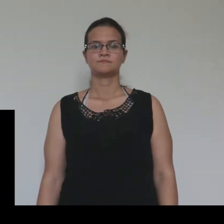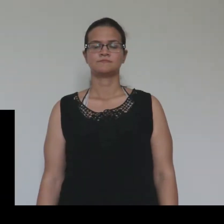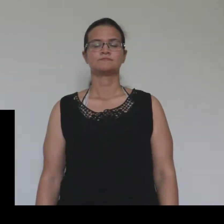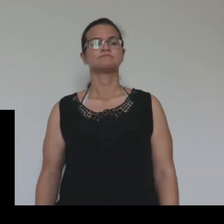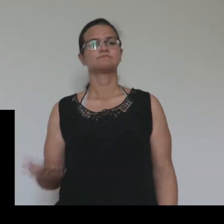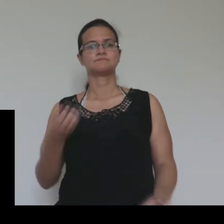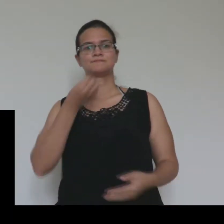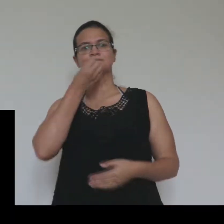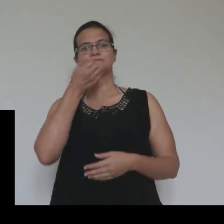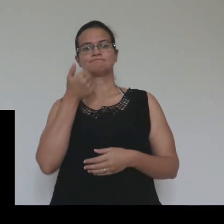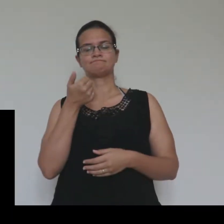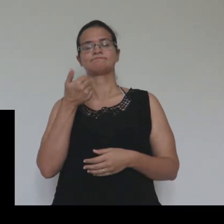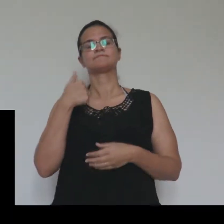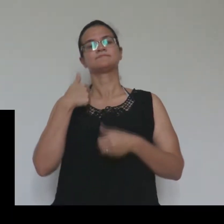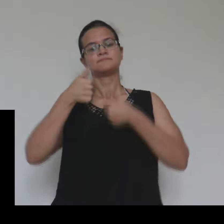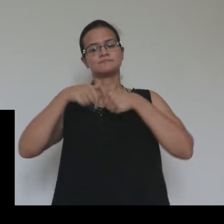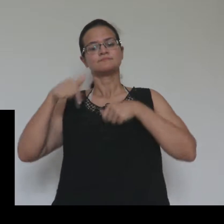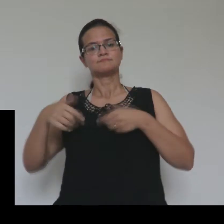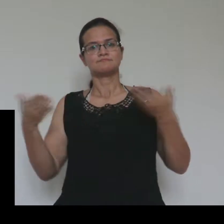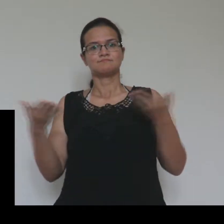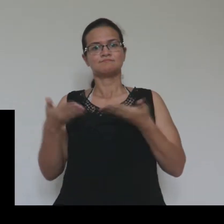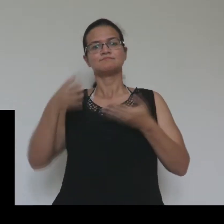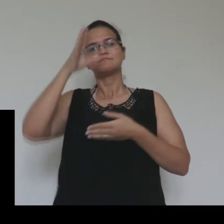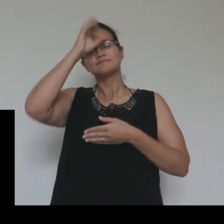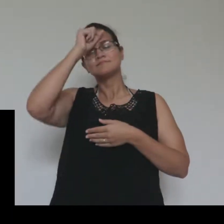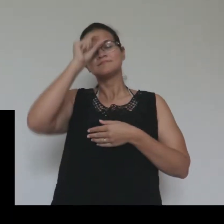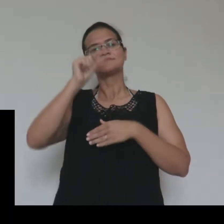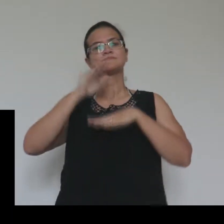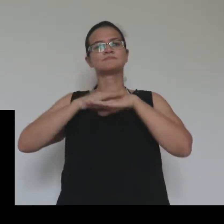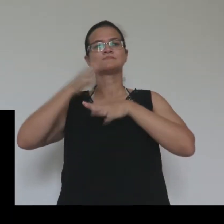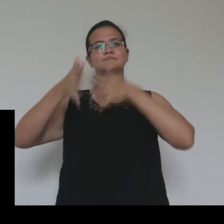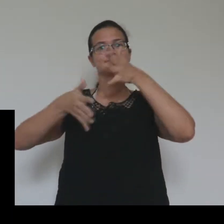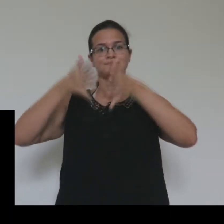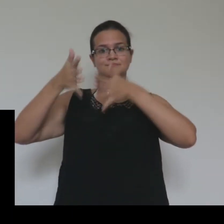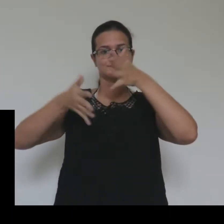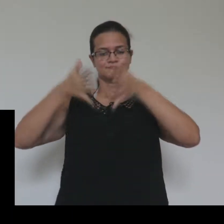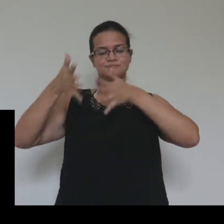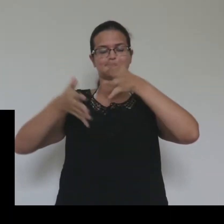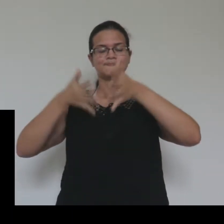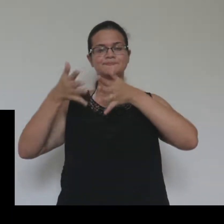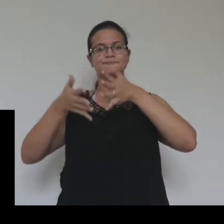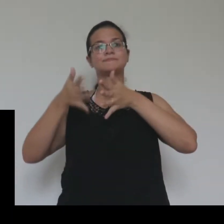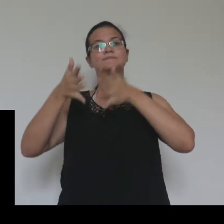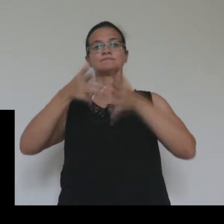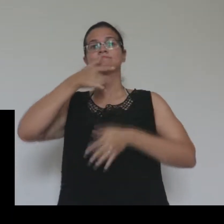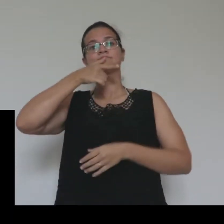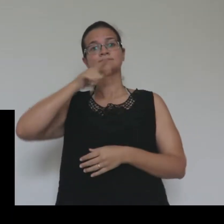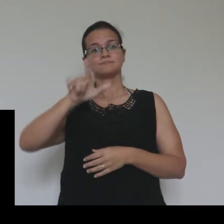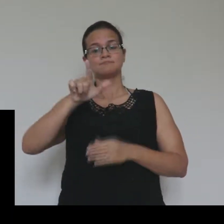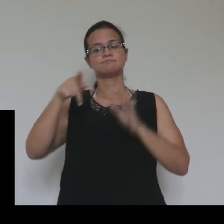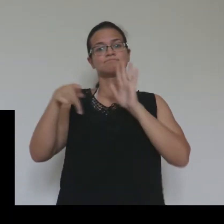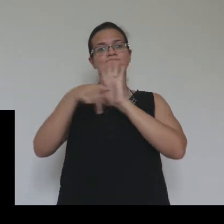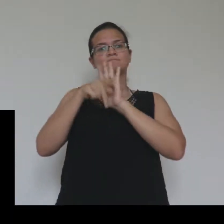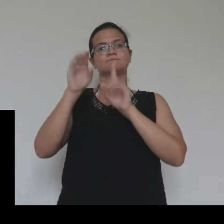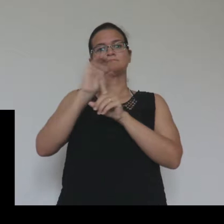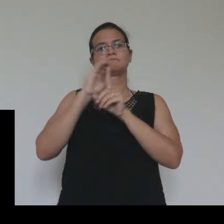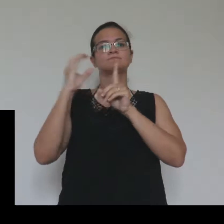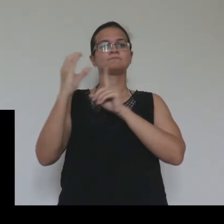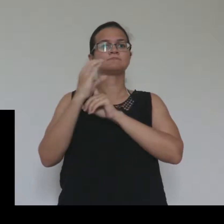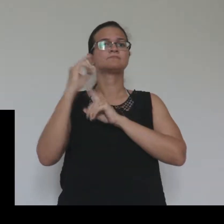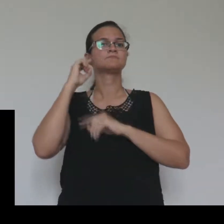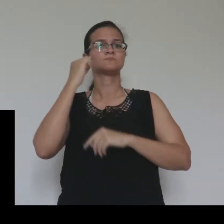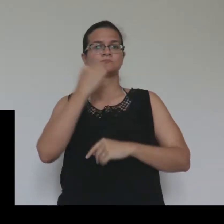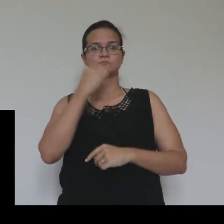Olá, estamos aqui para aprender um pouco mais sobre a Libras, Língua Brasileira de Sinais, língua da comunidade surda